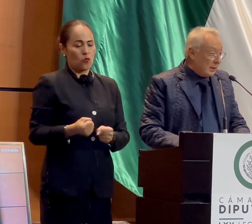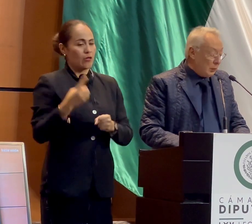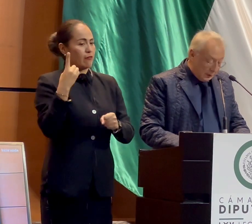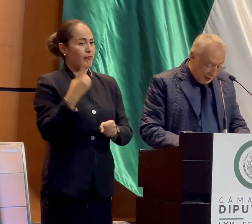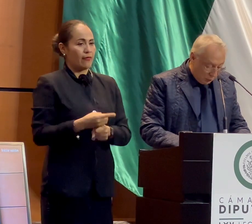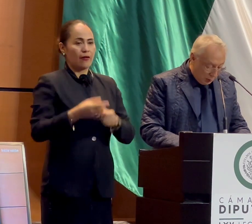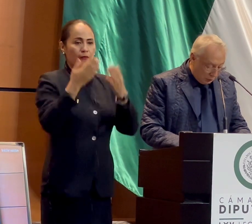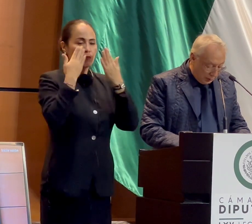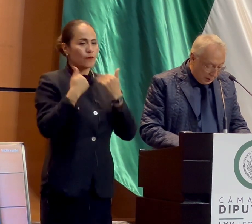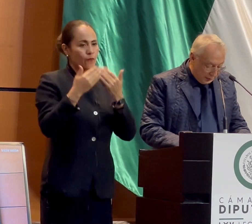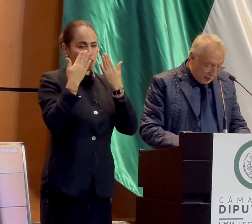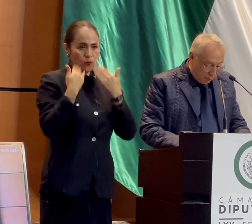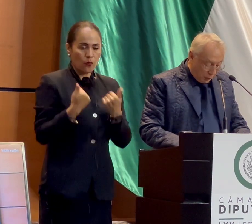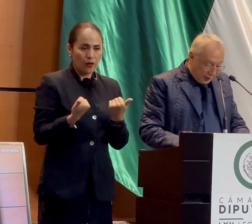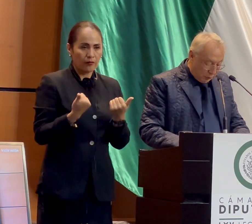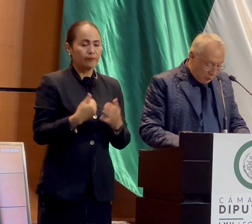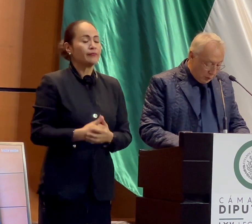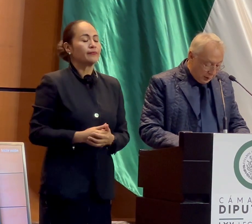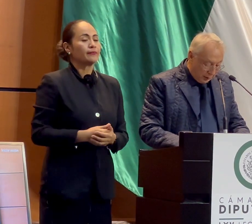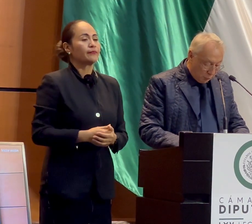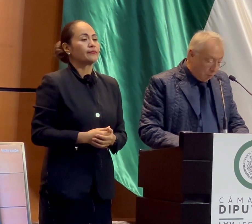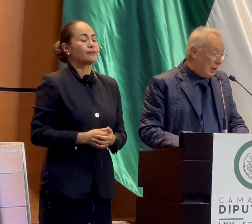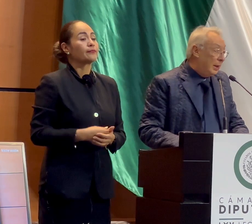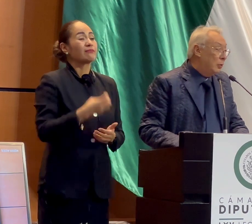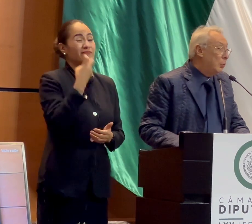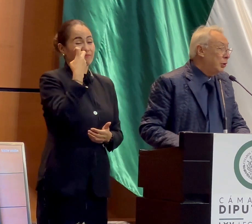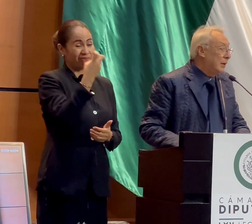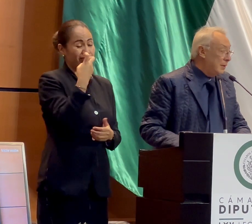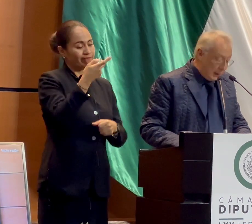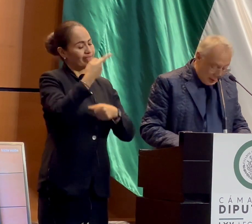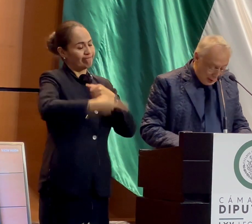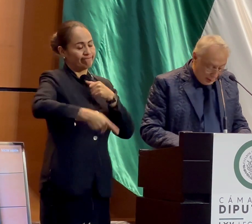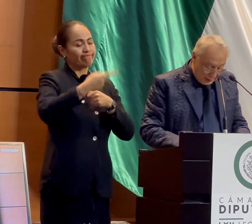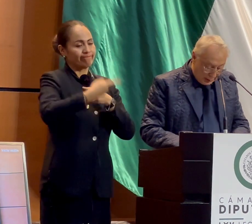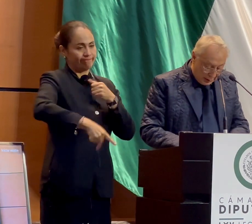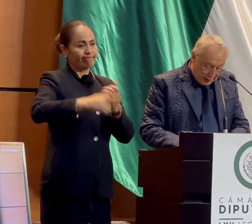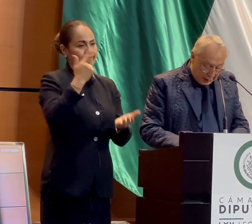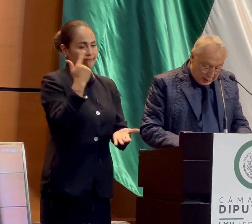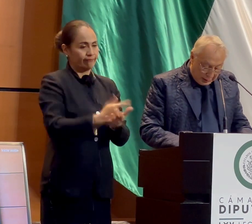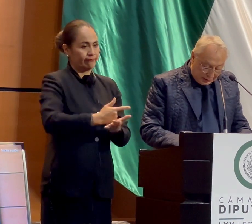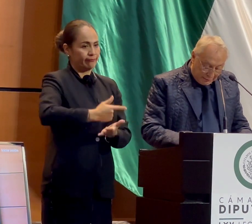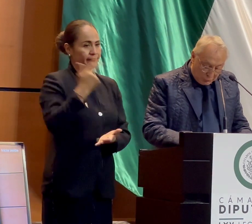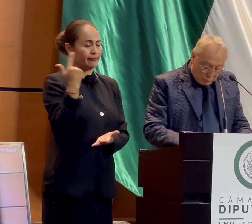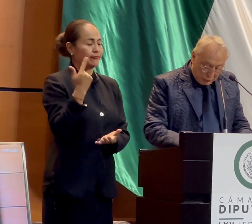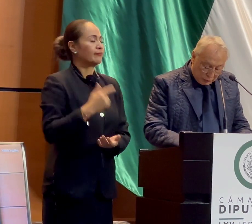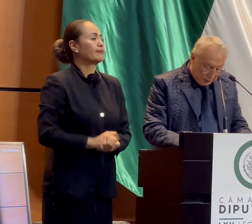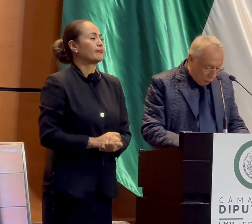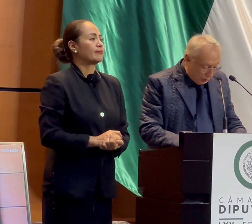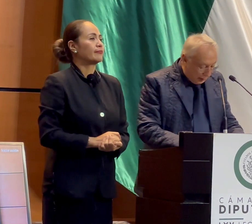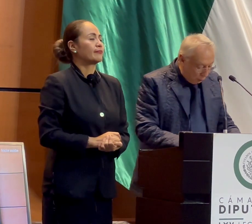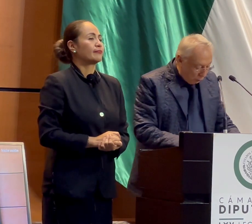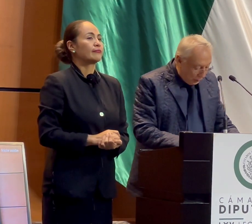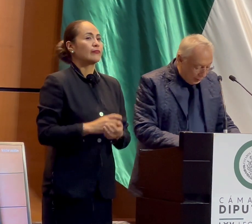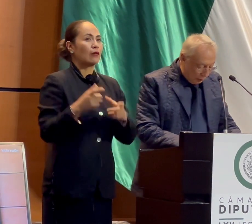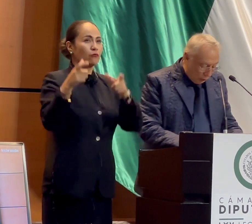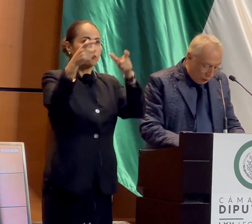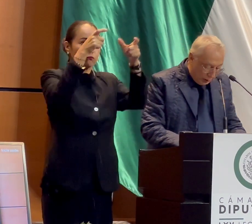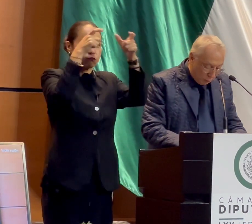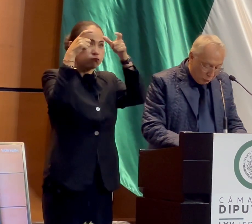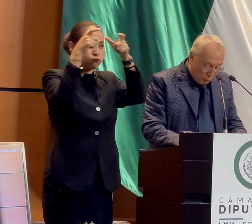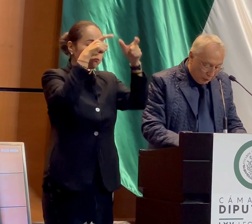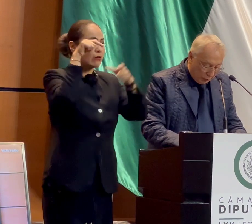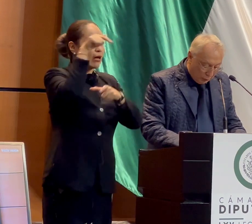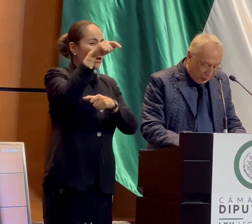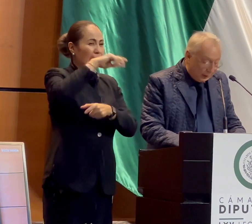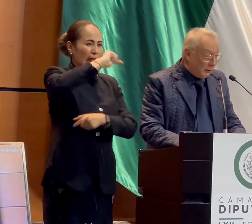las operaciones aeronáuticas y por eso es un peligro potencial. Este fenómeno se muestra con una tecnología